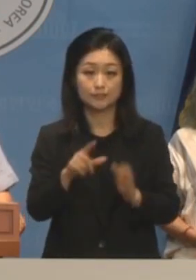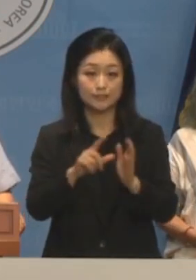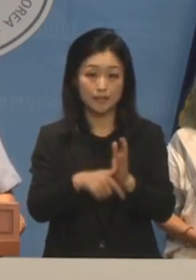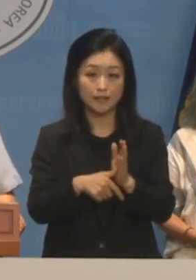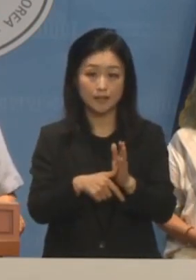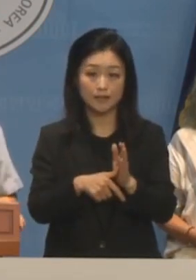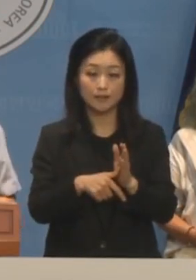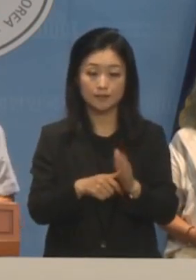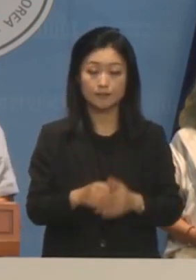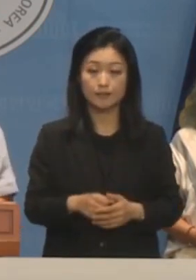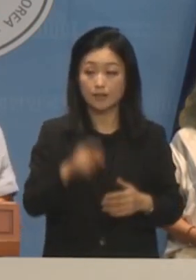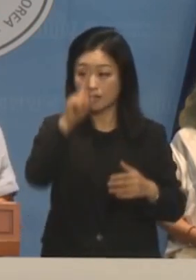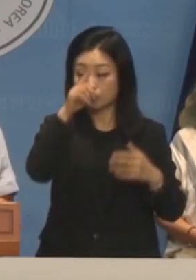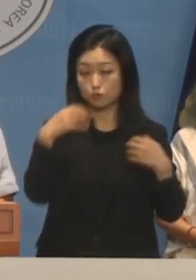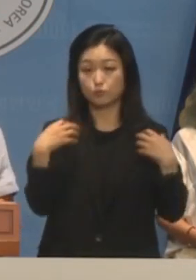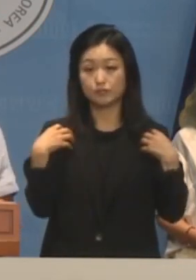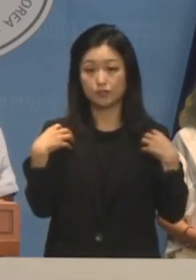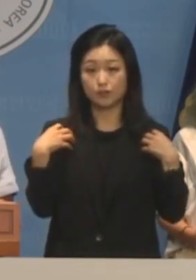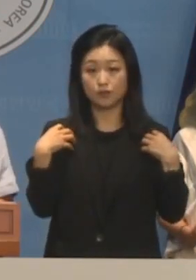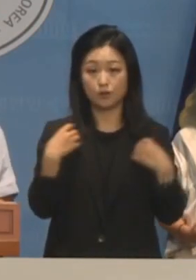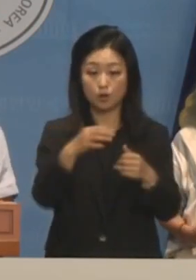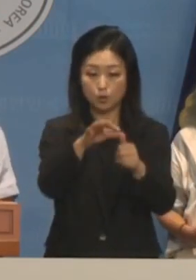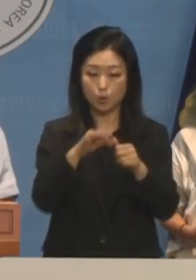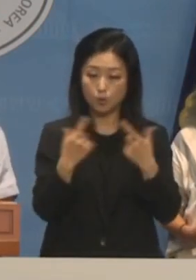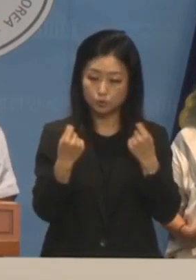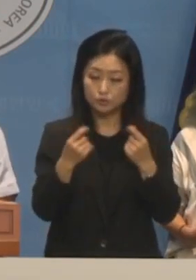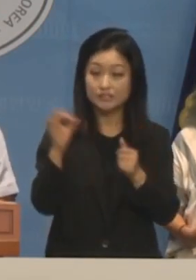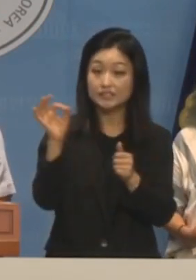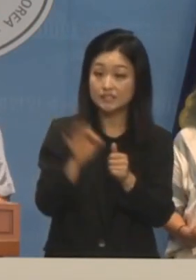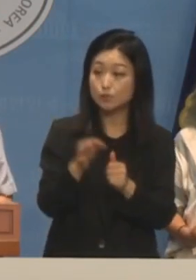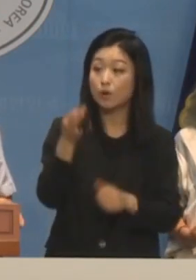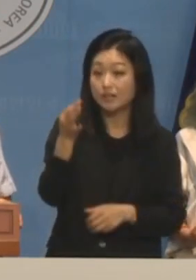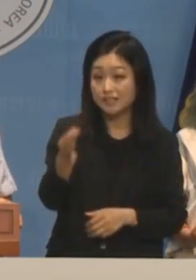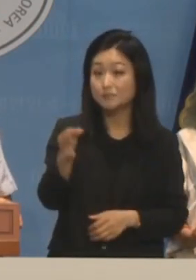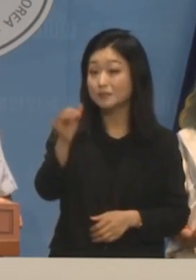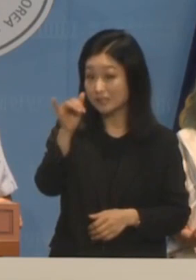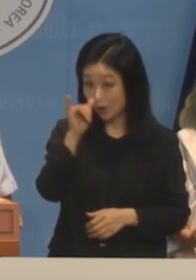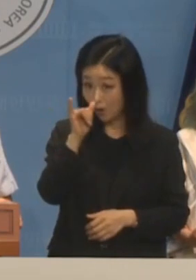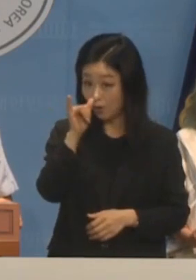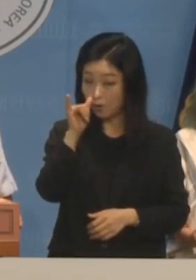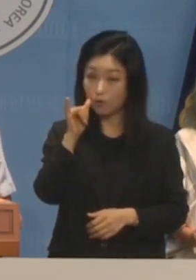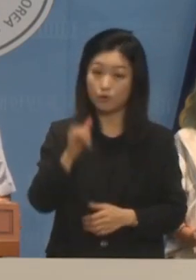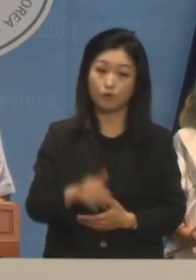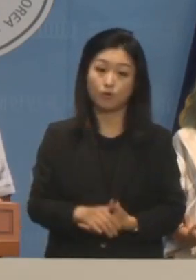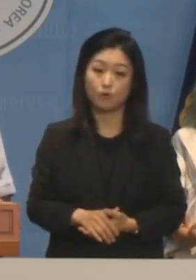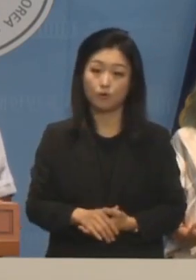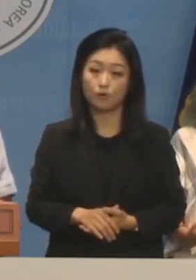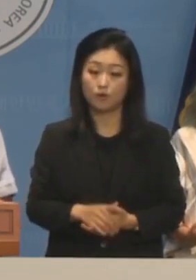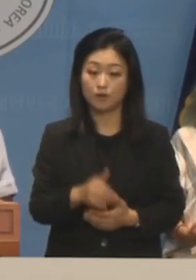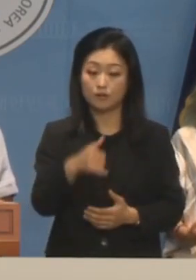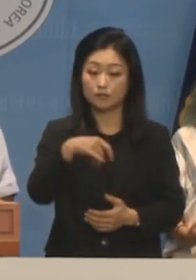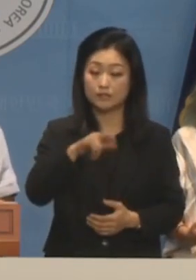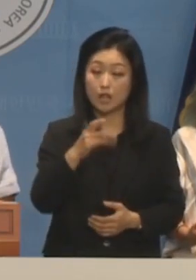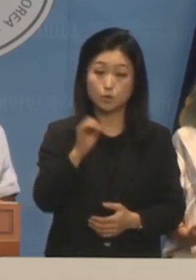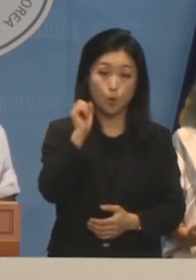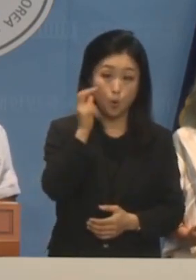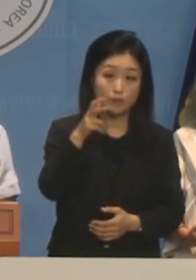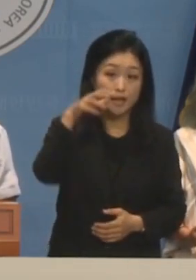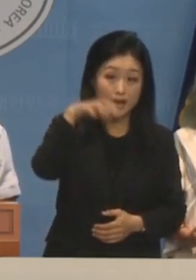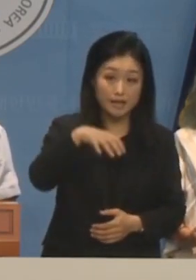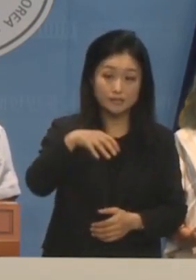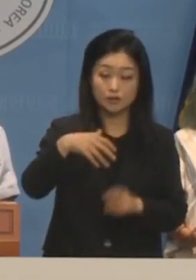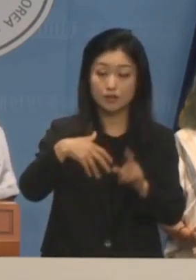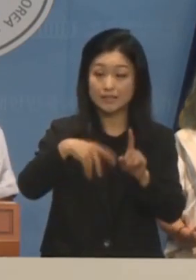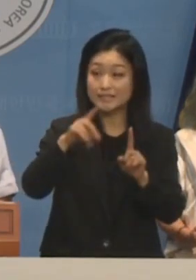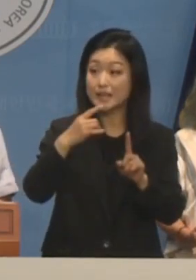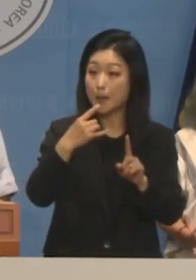당시에 정부에서는 고용 유지 지원금 제도를 더 확대하고 있었습니다. 세종호텔은